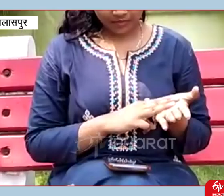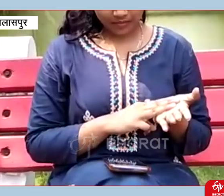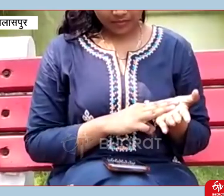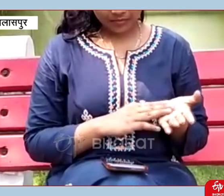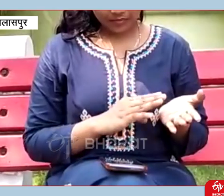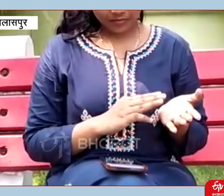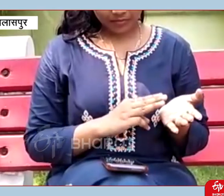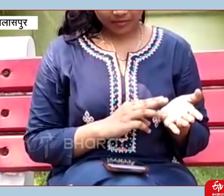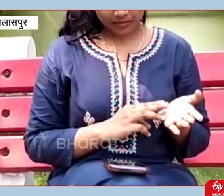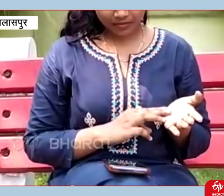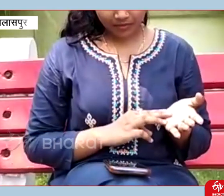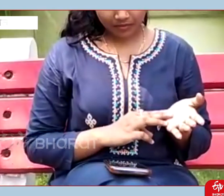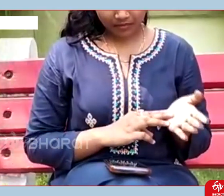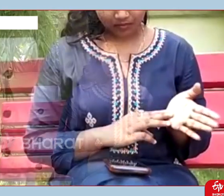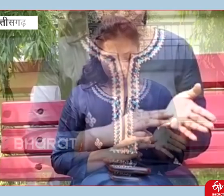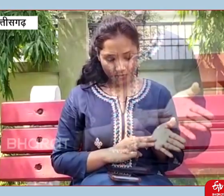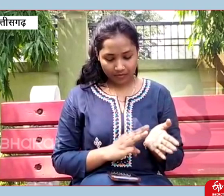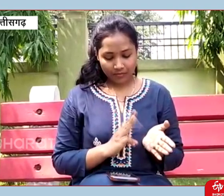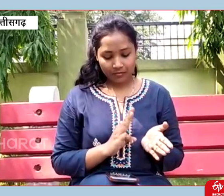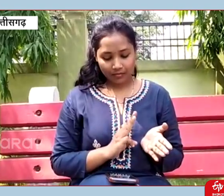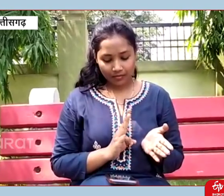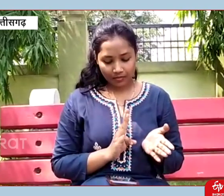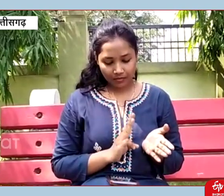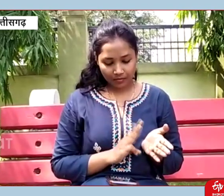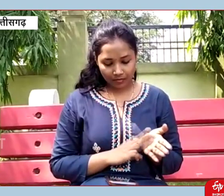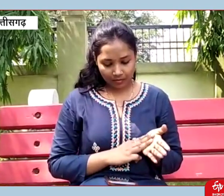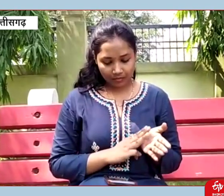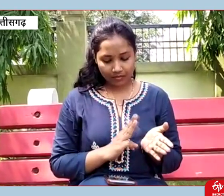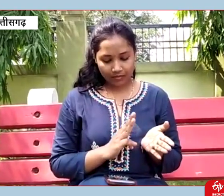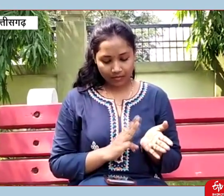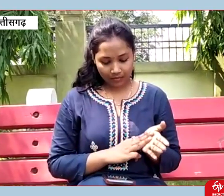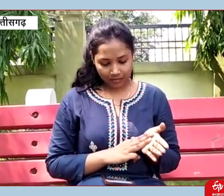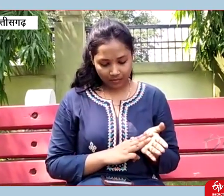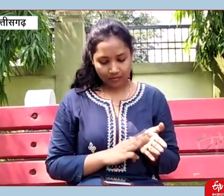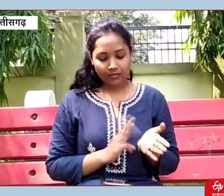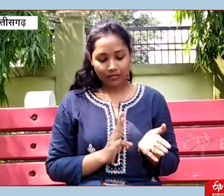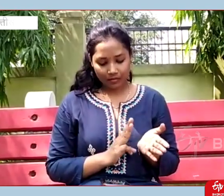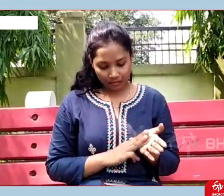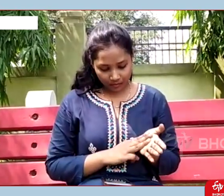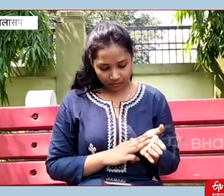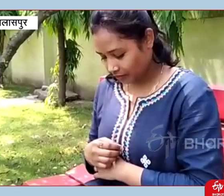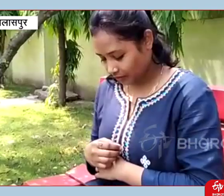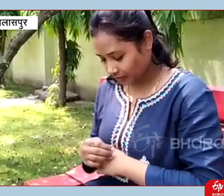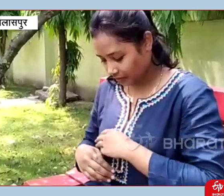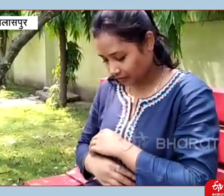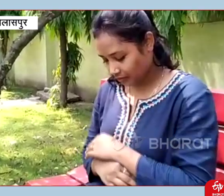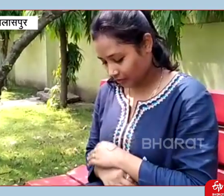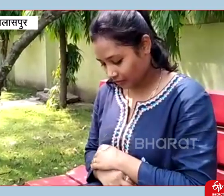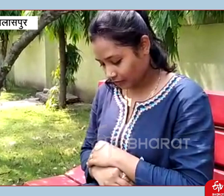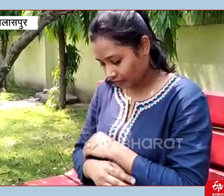स्वाती ने इंटरनेट का सहरा लिया, डूटी के दौरा समय मिलने पर वे मुबाइल पर ही साइन लेंग्वेज सीखती, साइन लेंग्वेज सीखने के